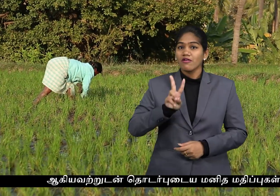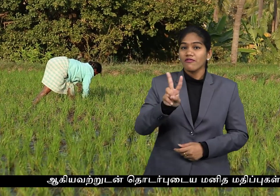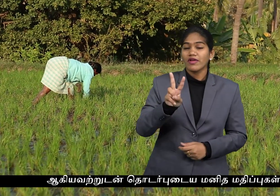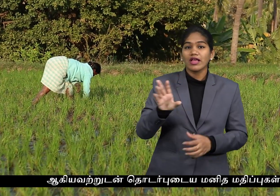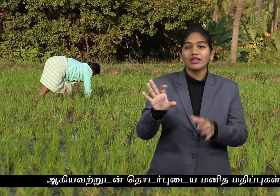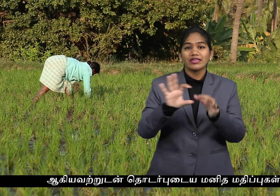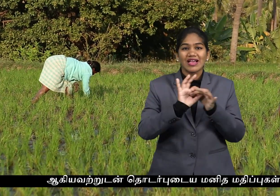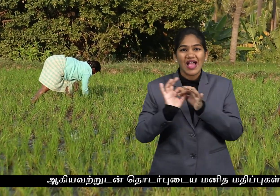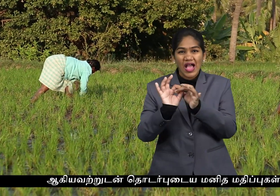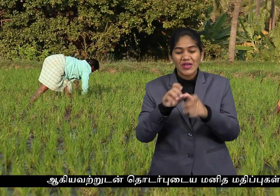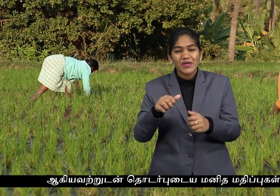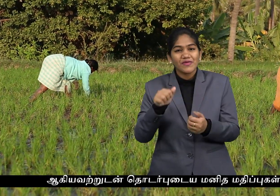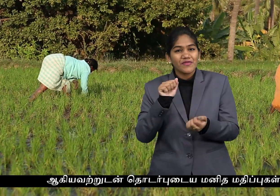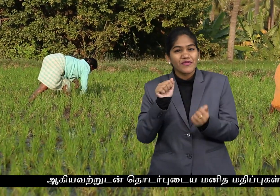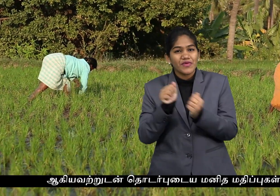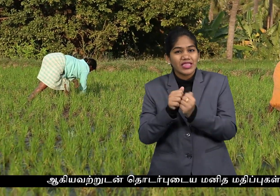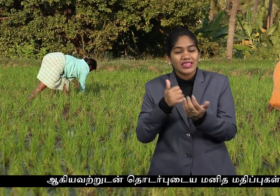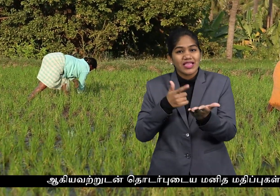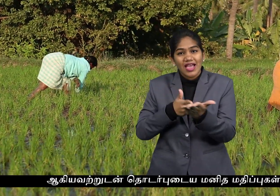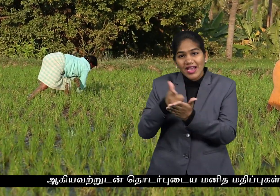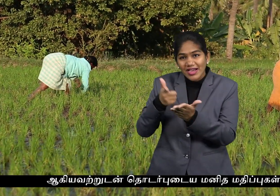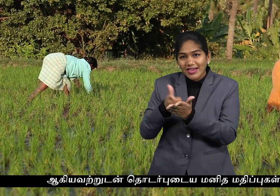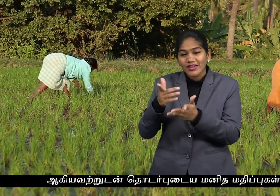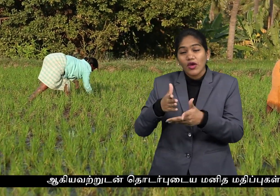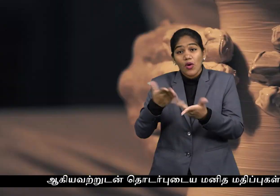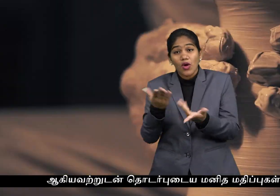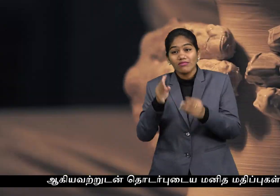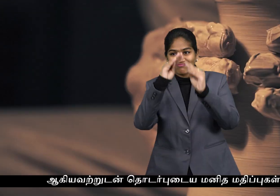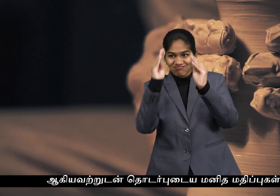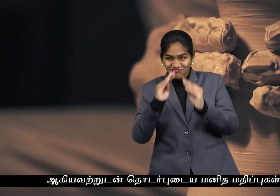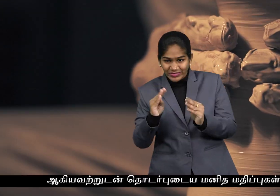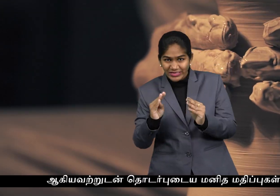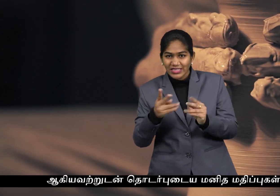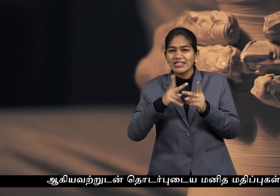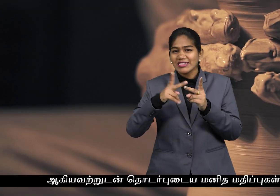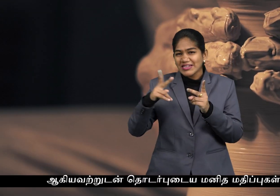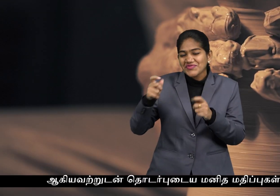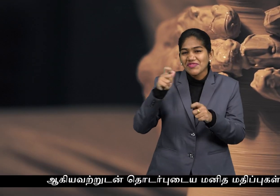ஆகியவற்றுடன் தொடர்புடைய மனித மதிப்புகள் இழக்கப்பட்டன.